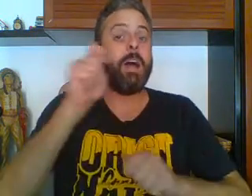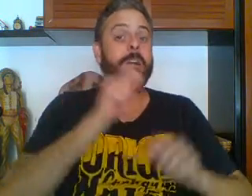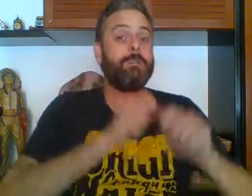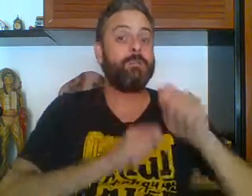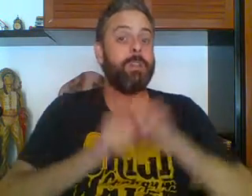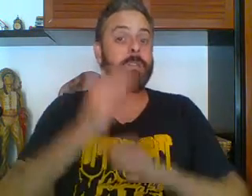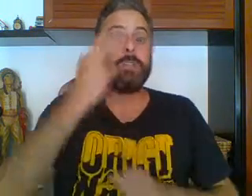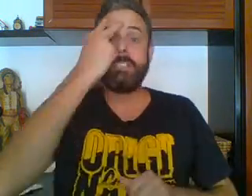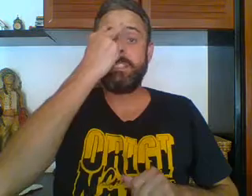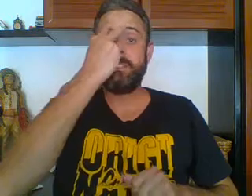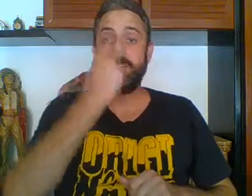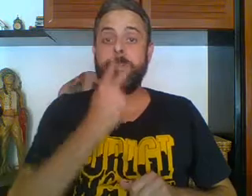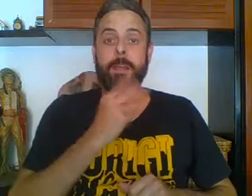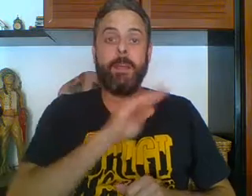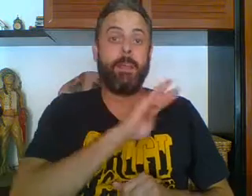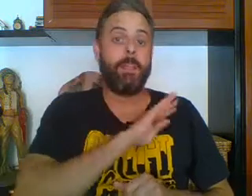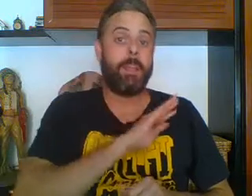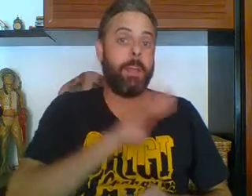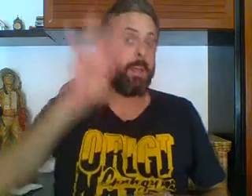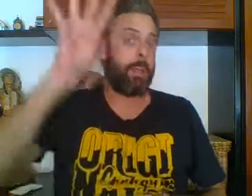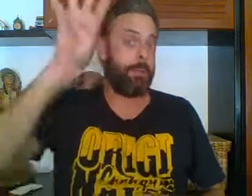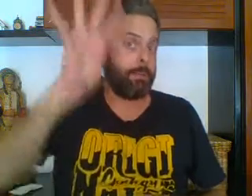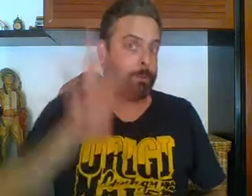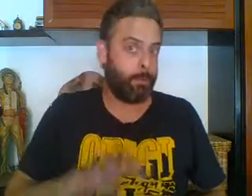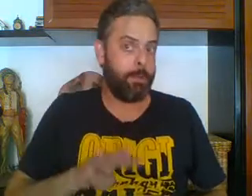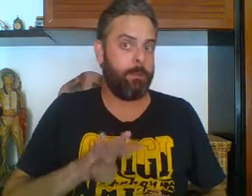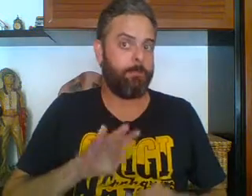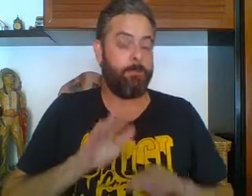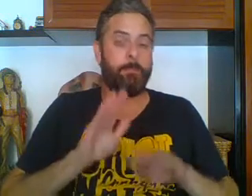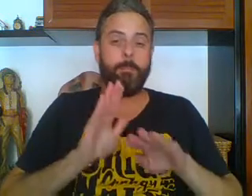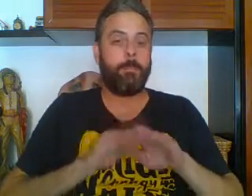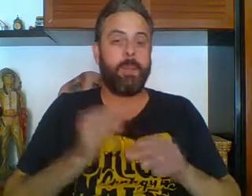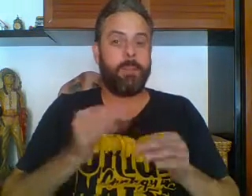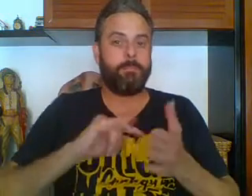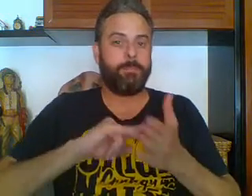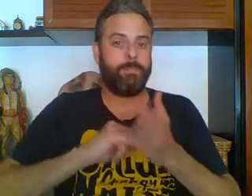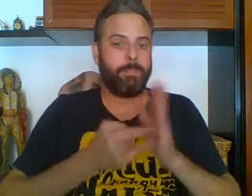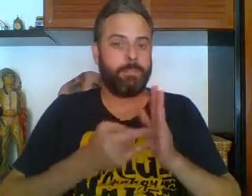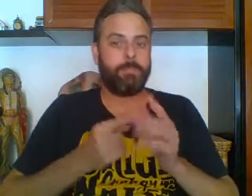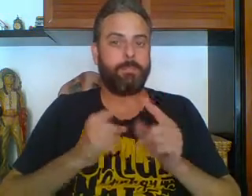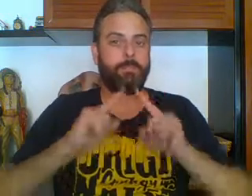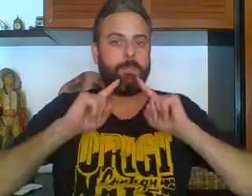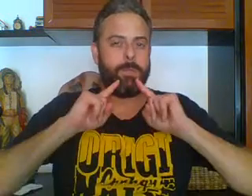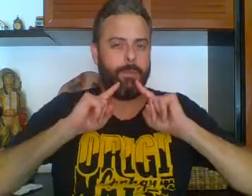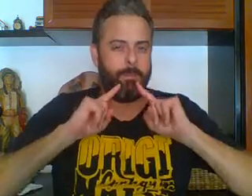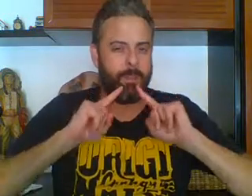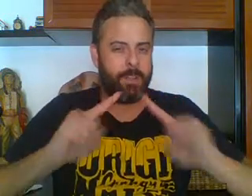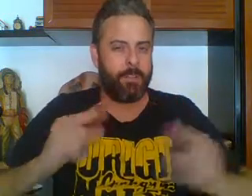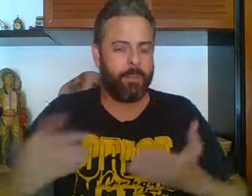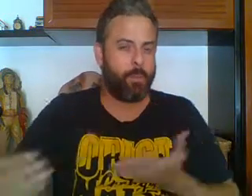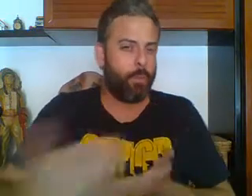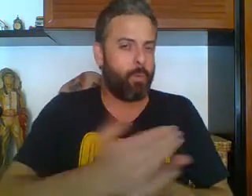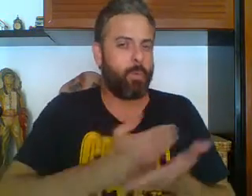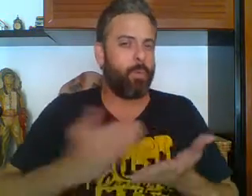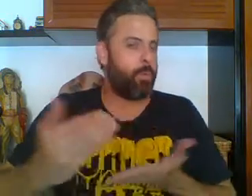bolitas 3-7 kilómetros, ¿eh? Todavía Ahora le narro hace que la largos. carretera no esté francamente húmeda. Porque Bueno, puede luego al final, tardar. si sube la subida, ya no es algo que marque